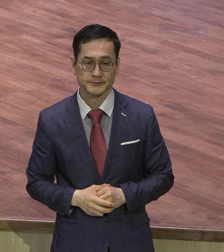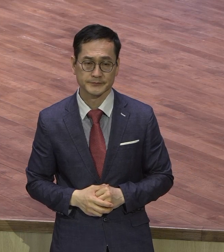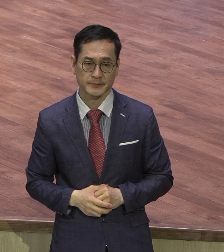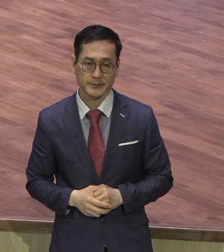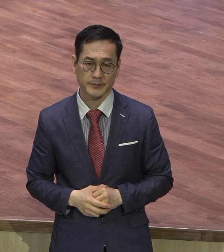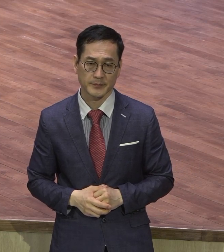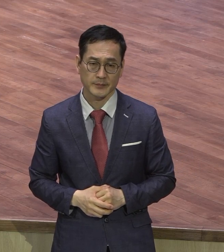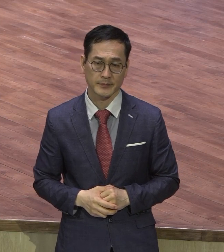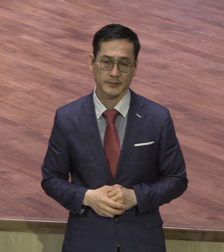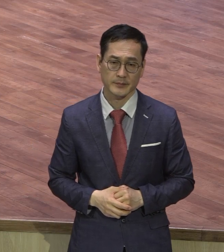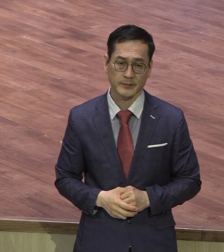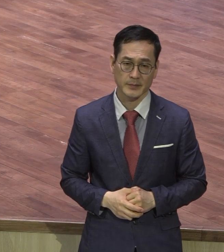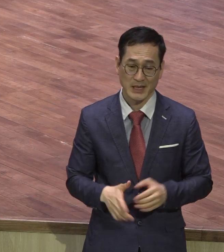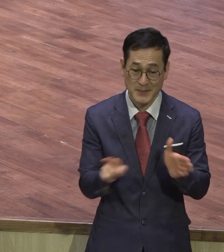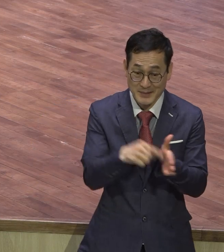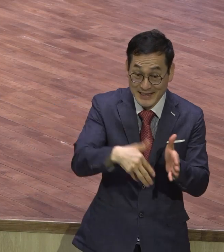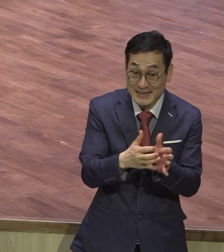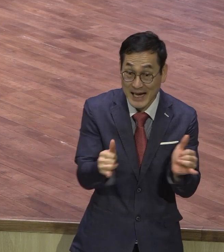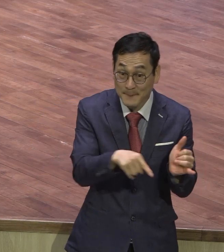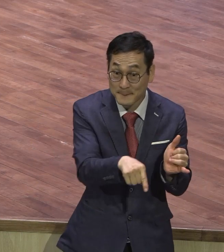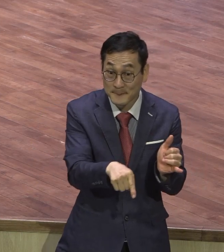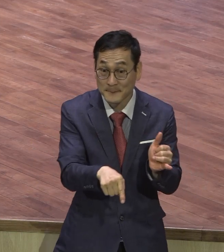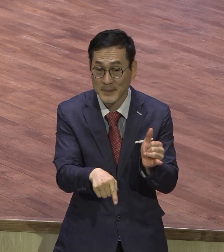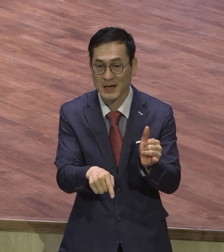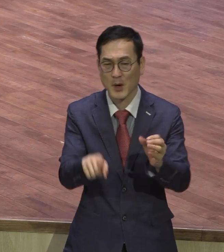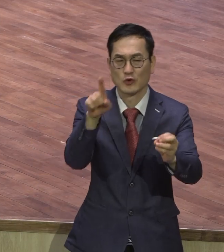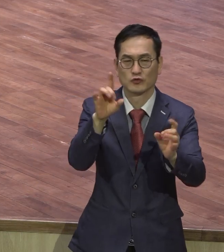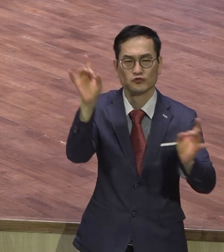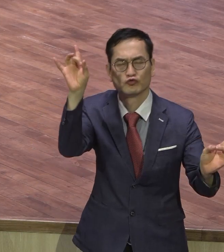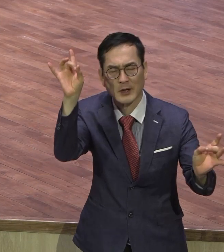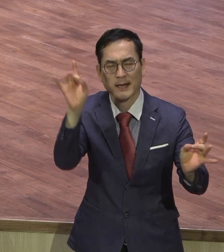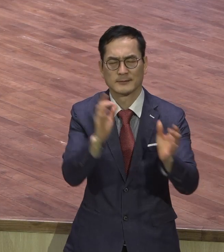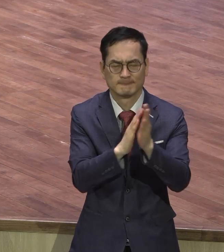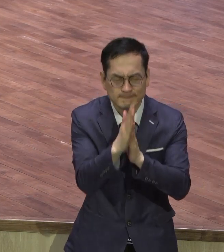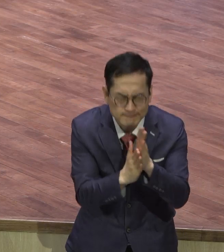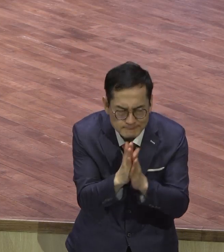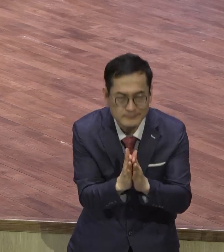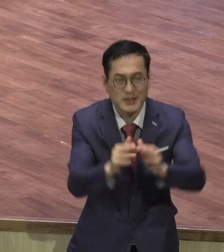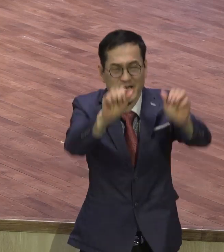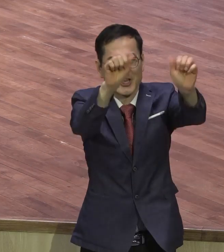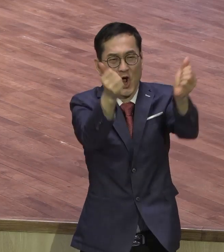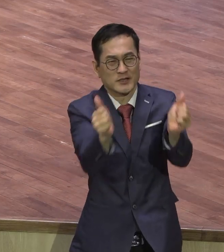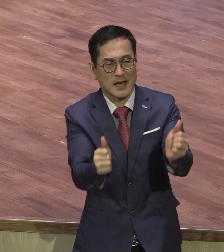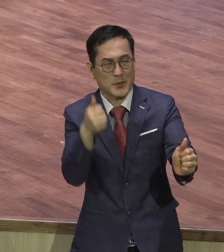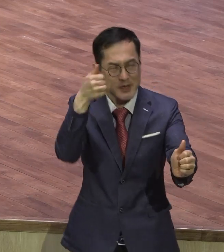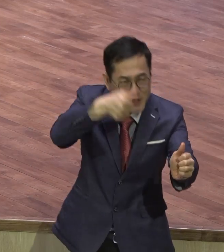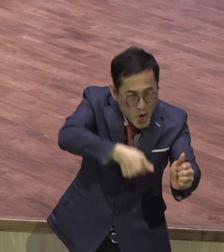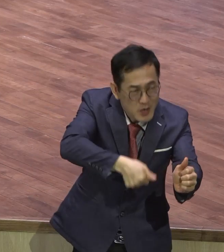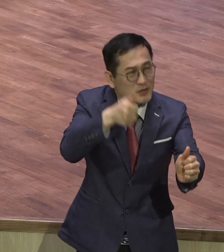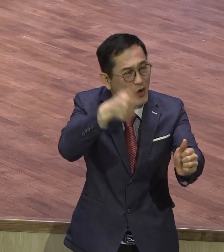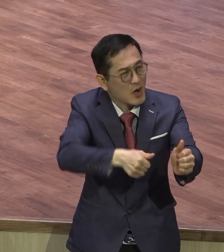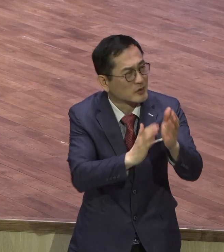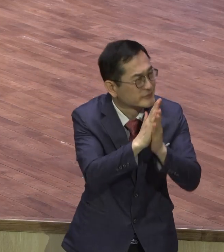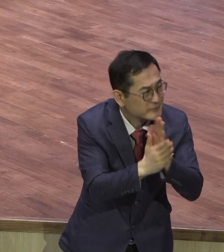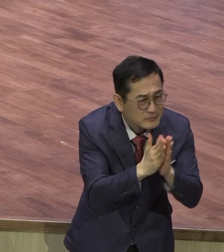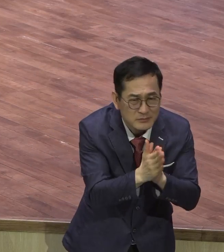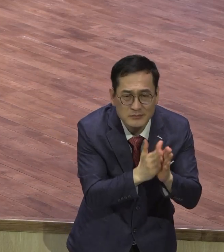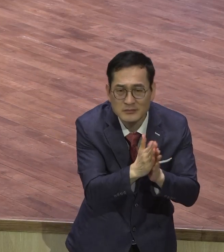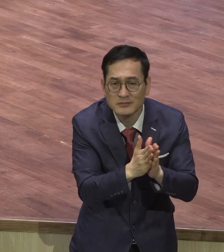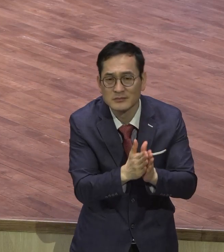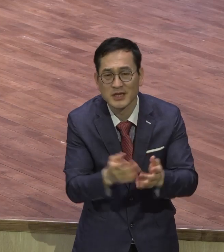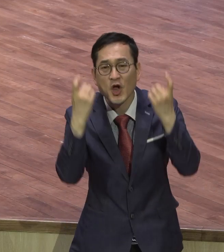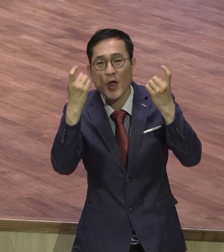왜 불신자들이 그렇게 우상을 만들어서 섬기고 이상한 형상물만 보면 막 절하고 뭐